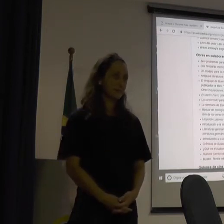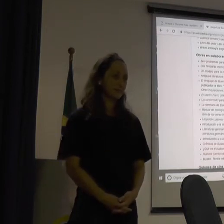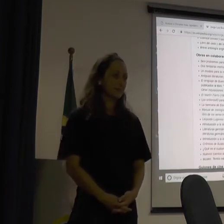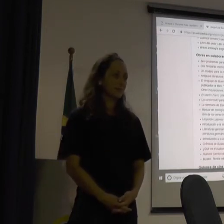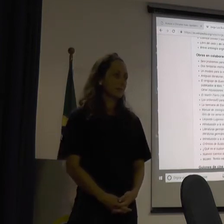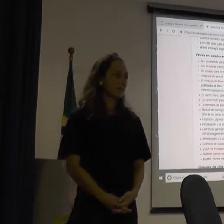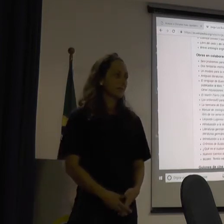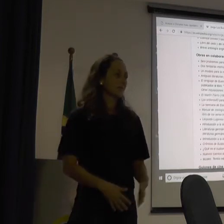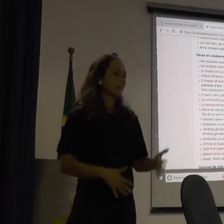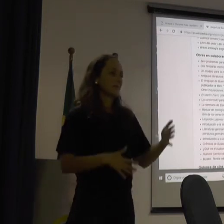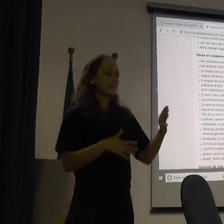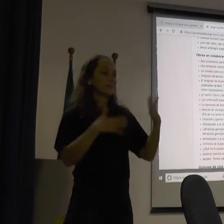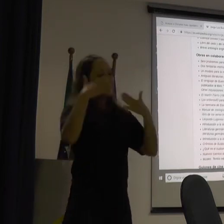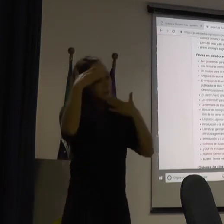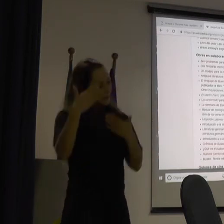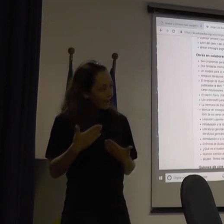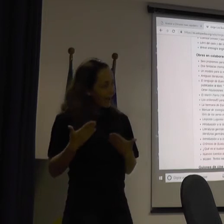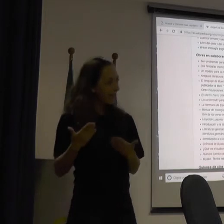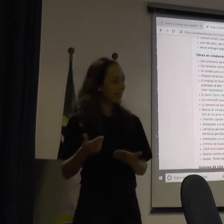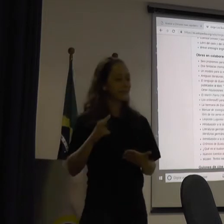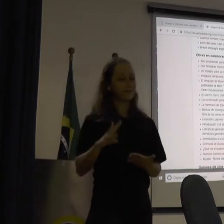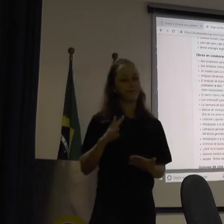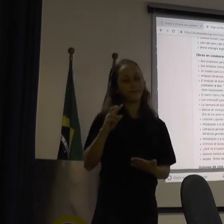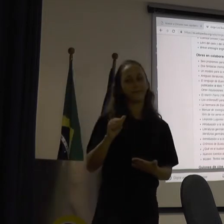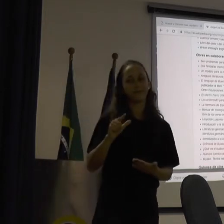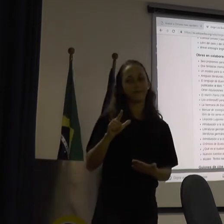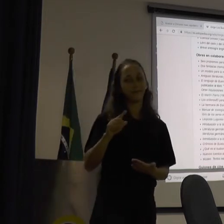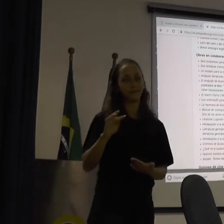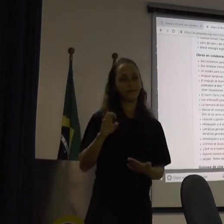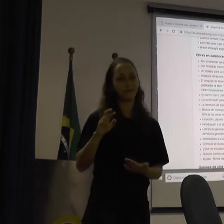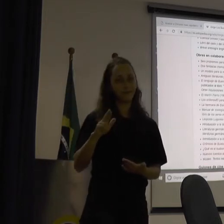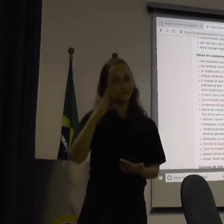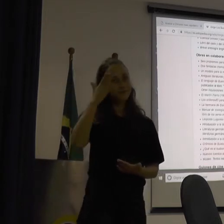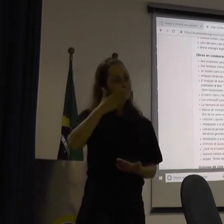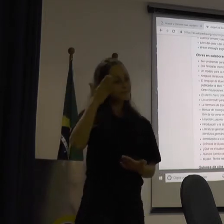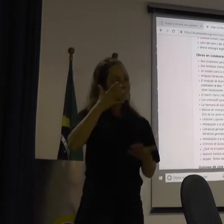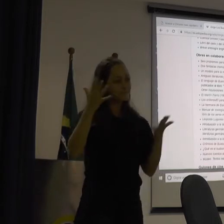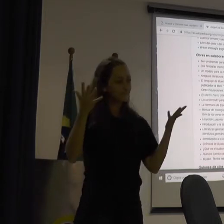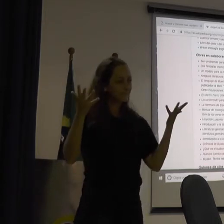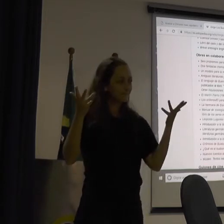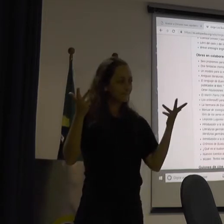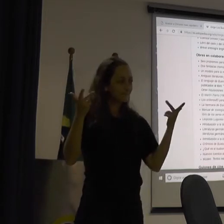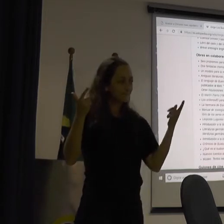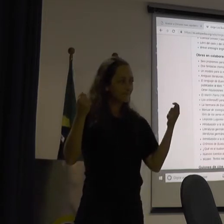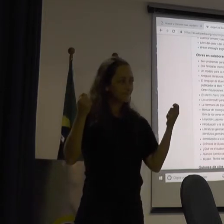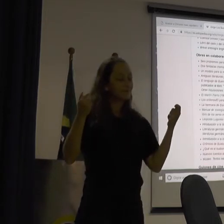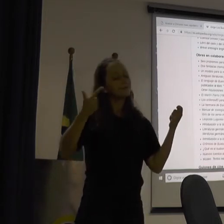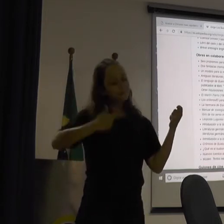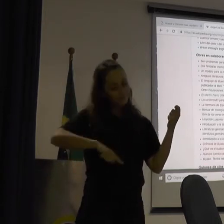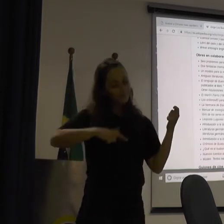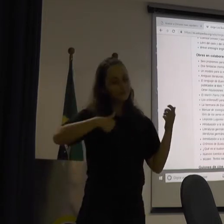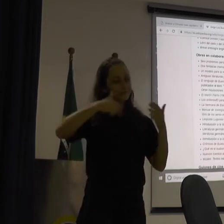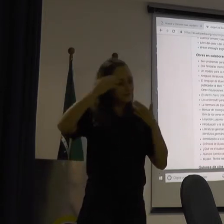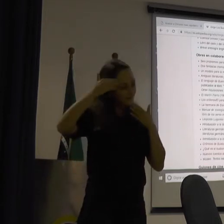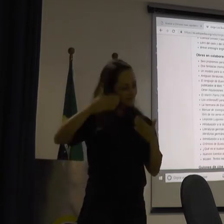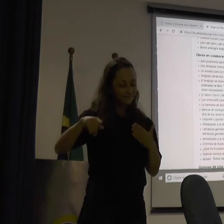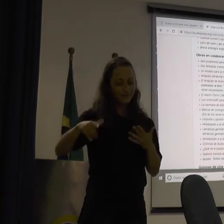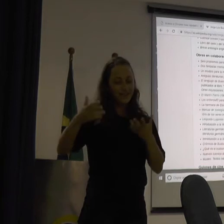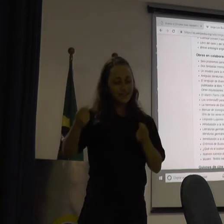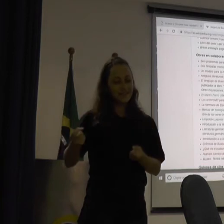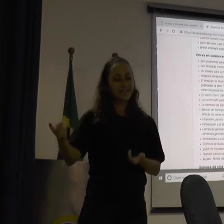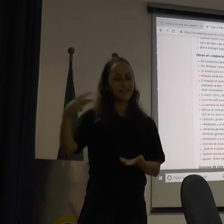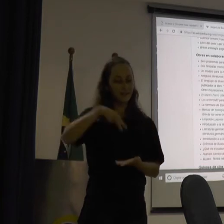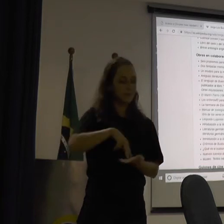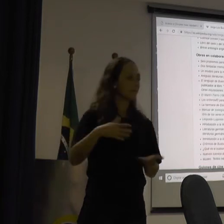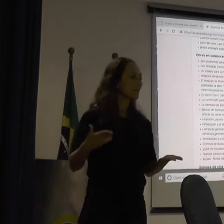Obrigado, Walter, pela belíssima palestra. Eu agradeço muitíssimo novamente por ter aceito, né, participar dessa